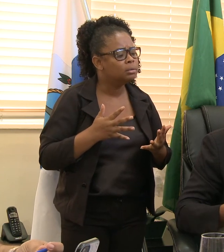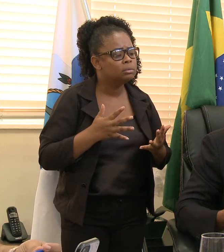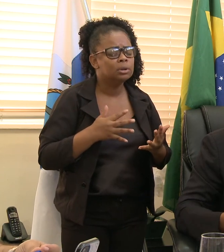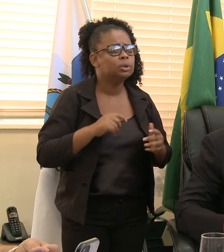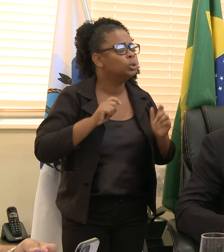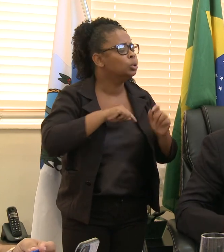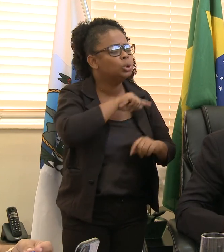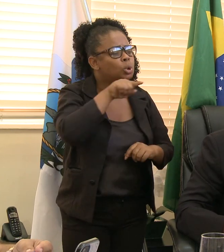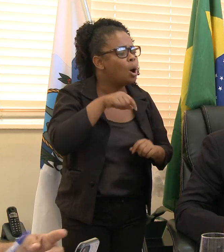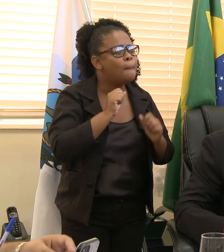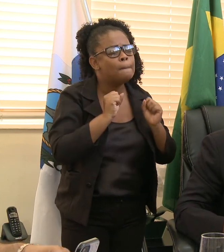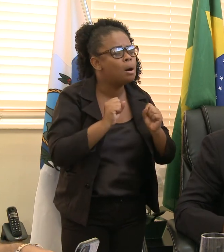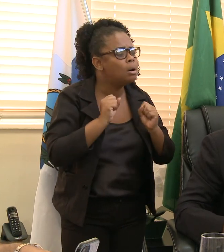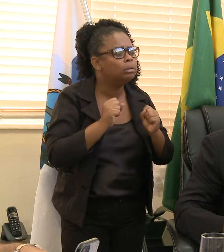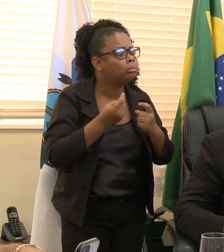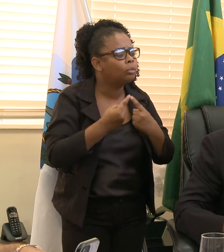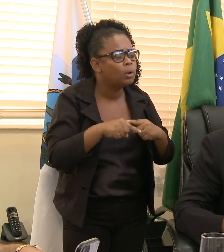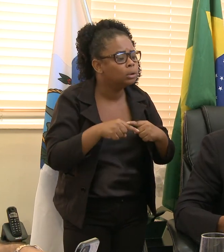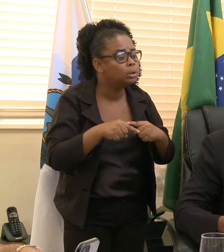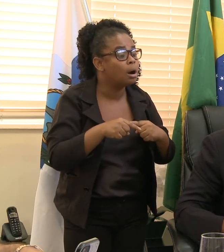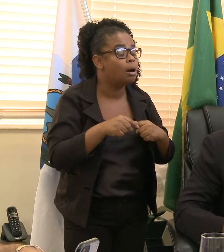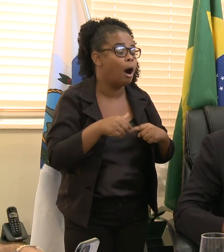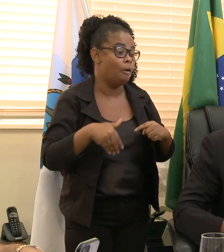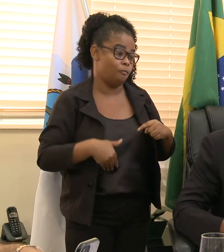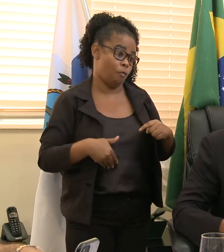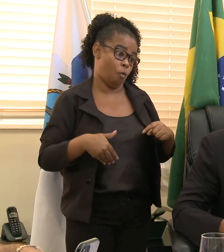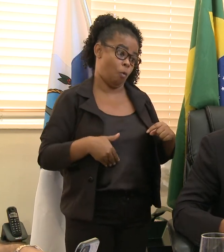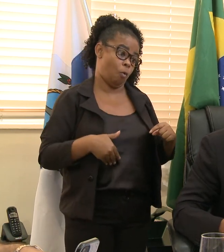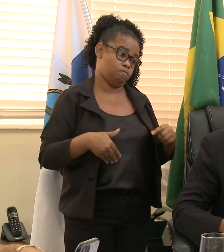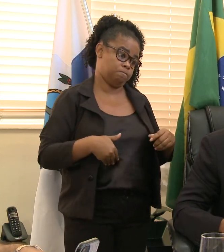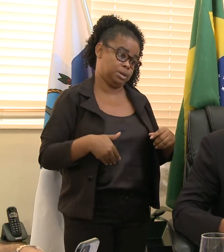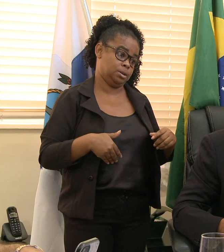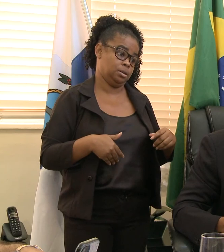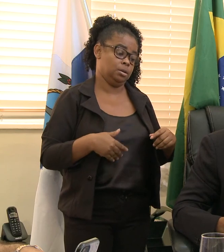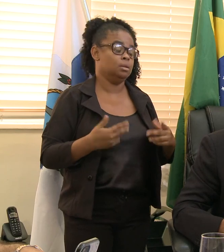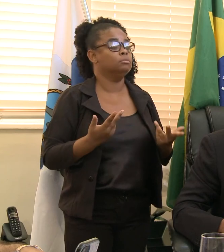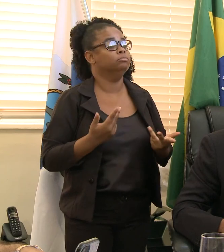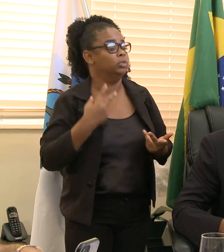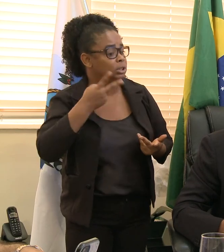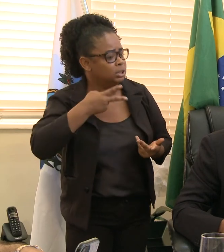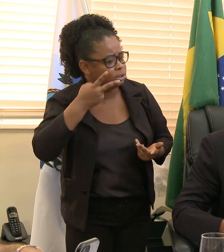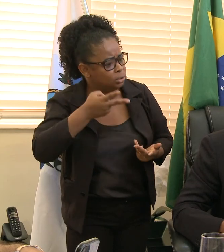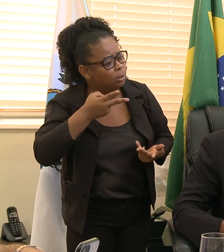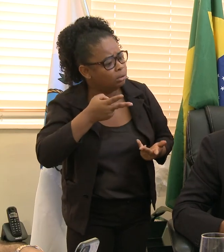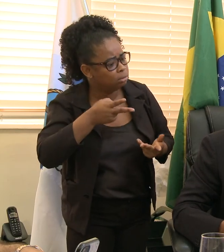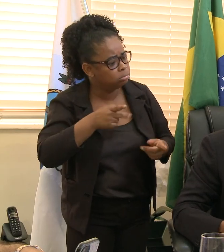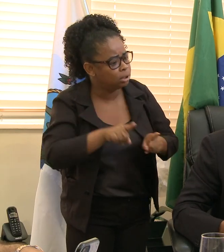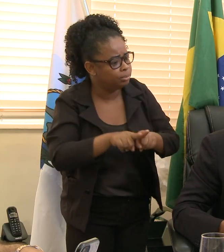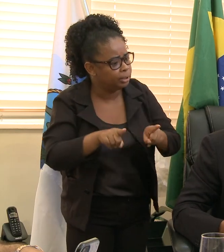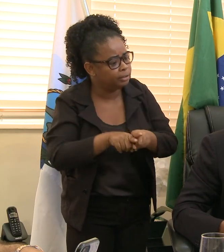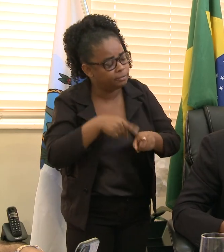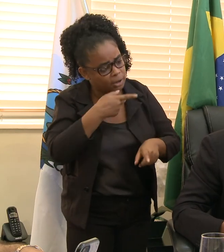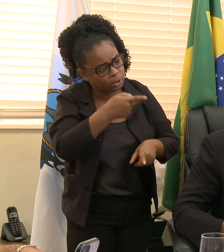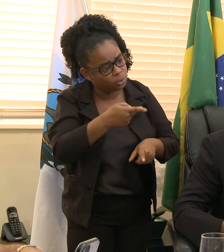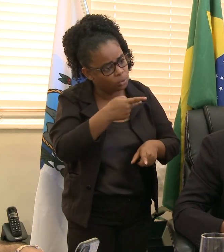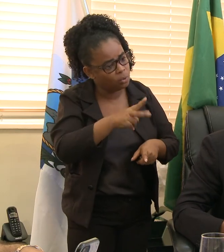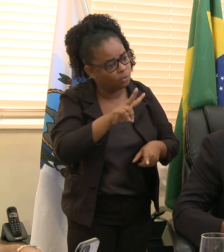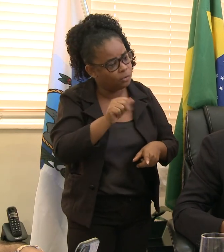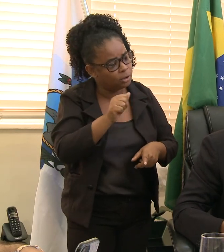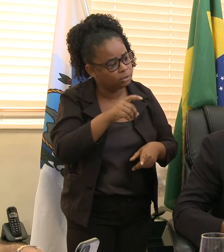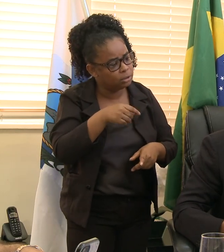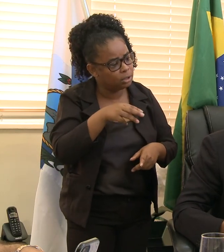nós possamos combater, né, a fome também, como vereador e líder de governo